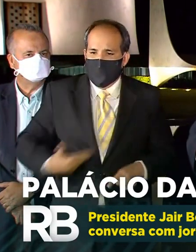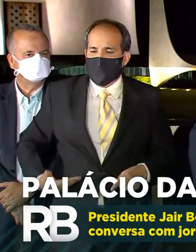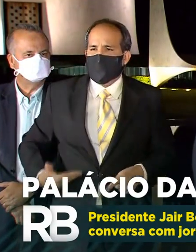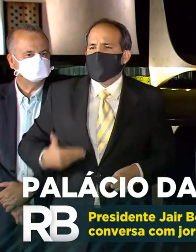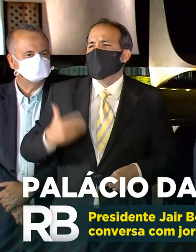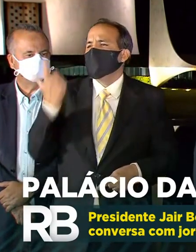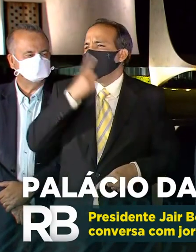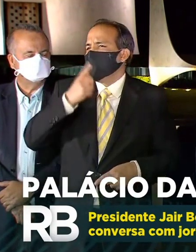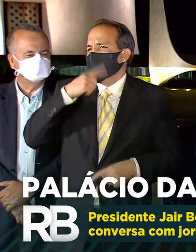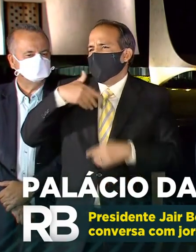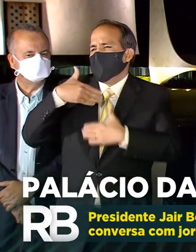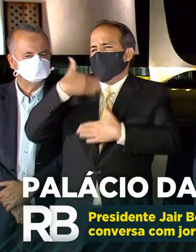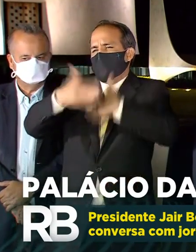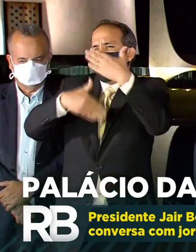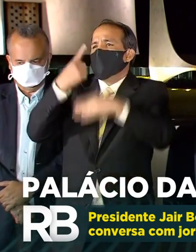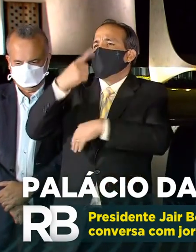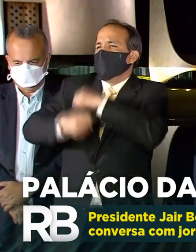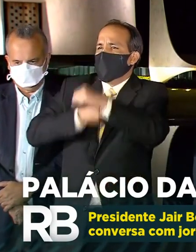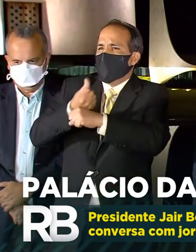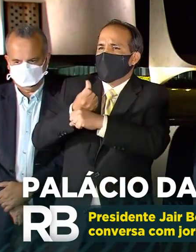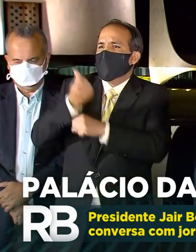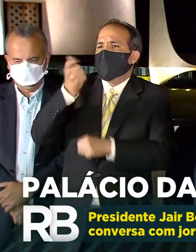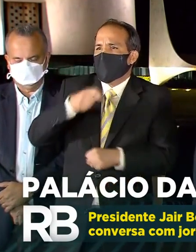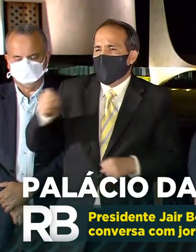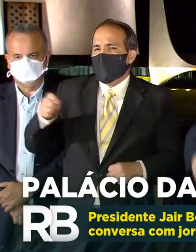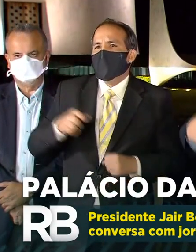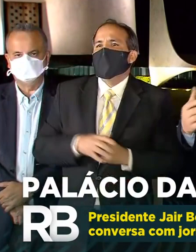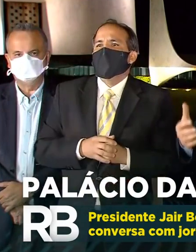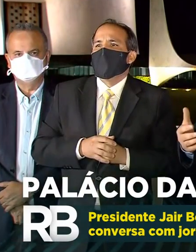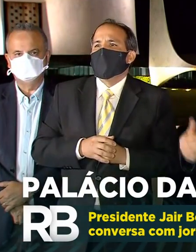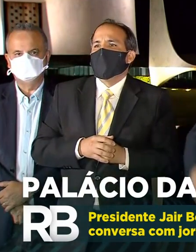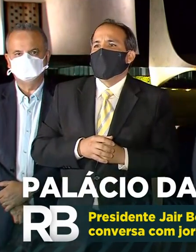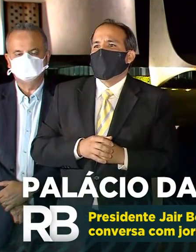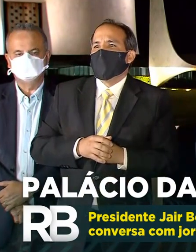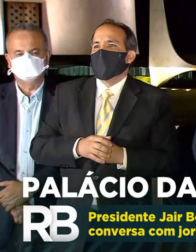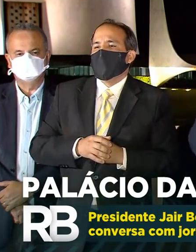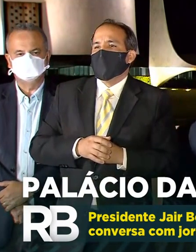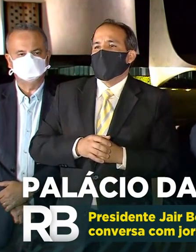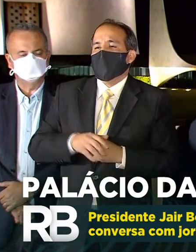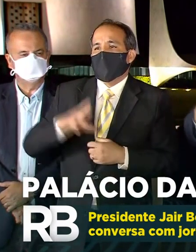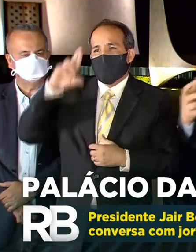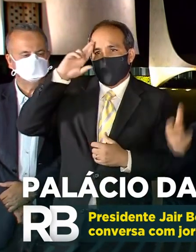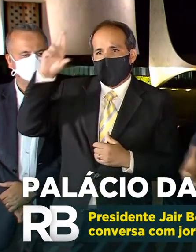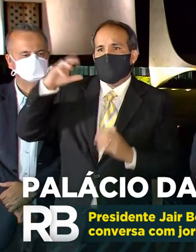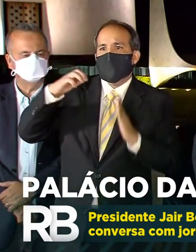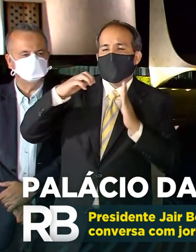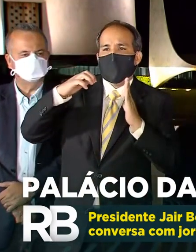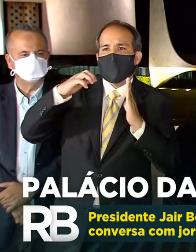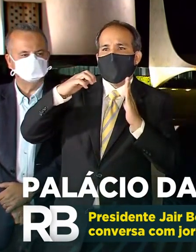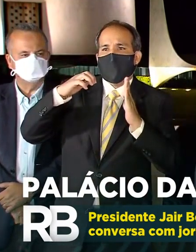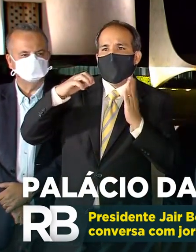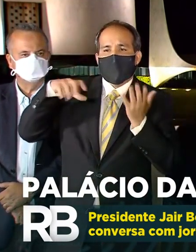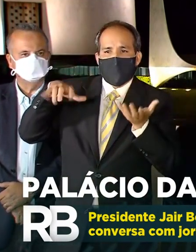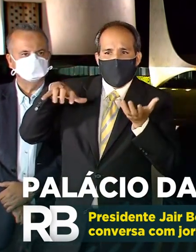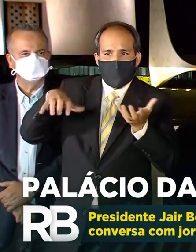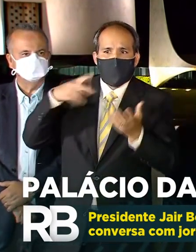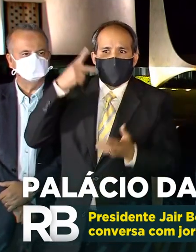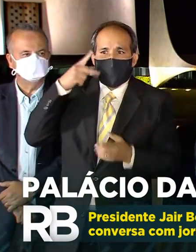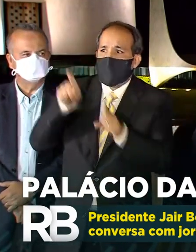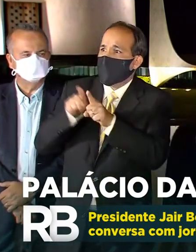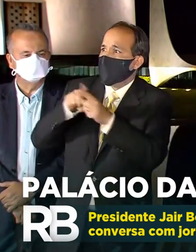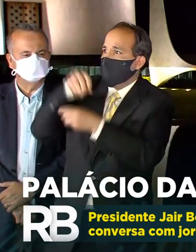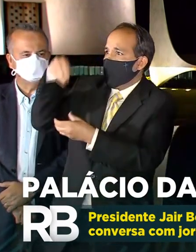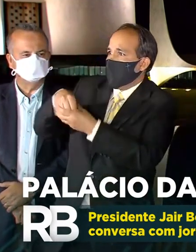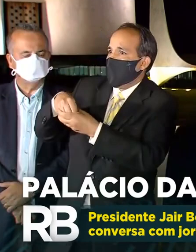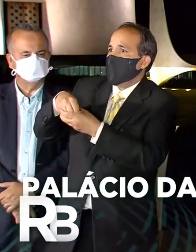muito nesse 1 ano e meio à frente do Parlamento, do Senado, a Câmara com os seus congressistas e